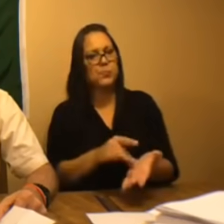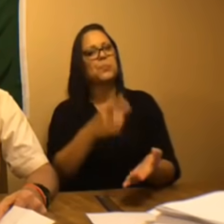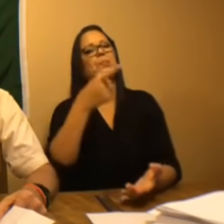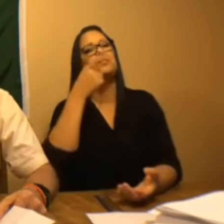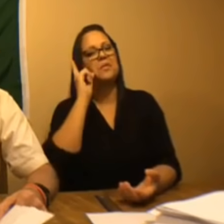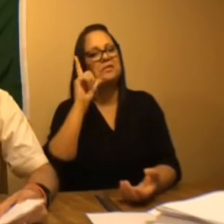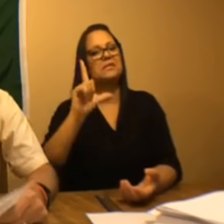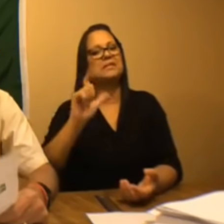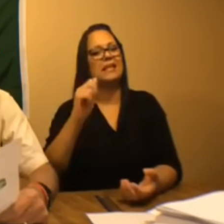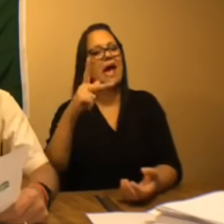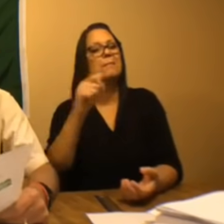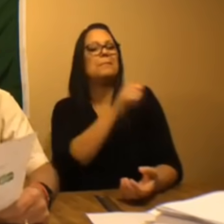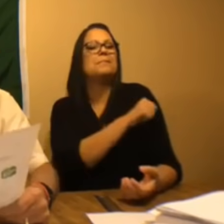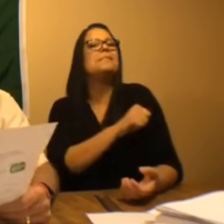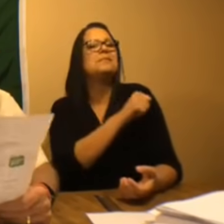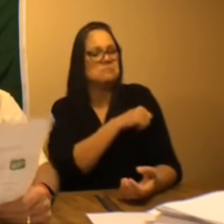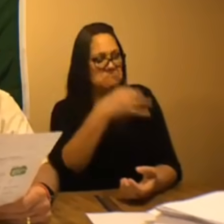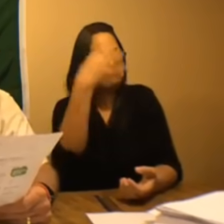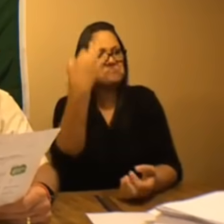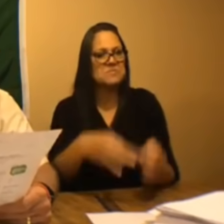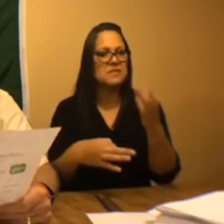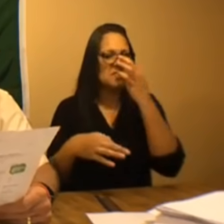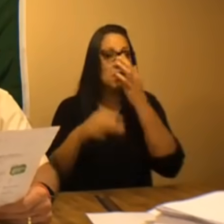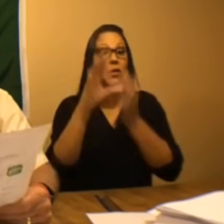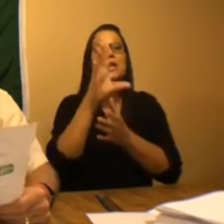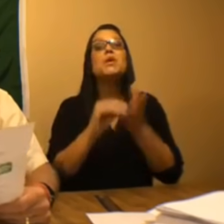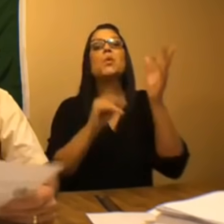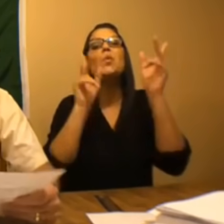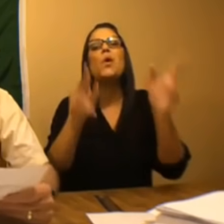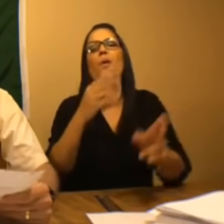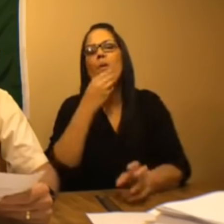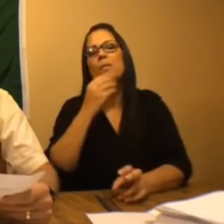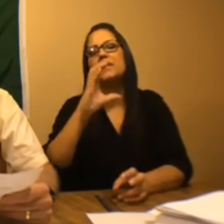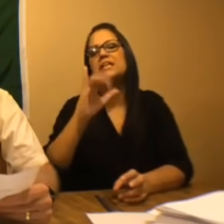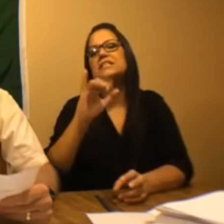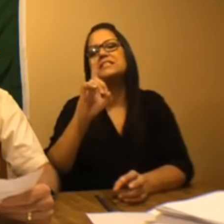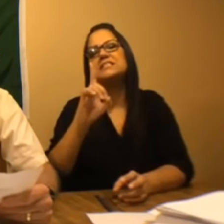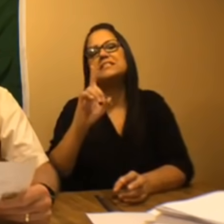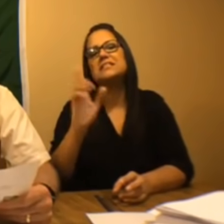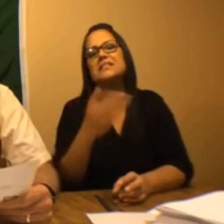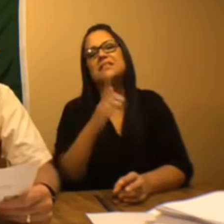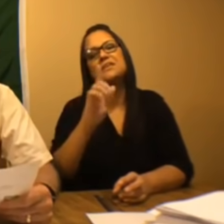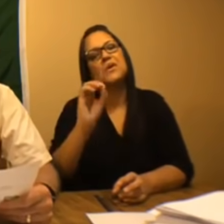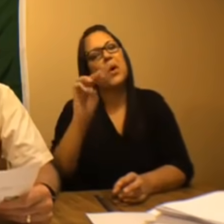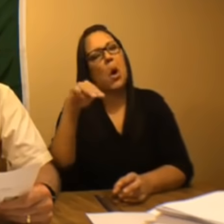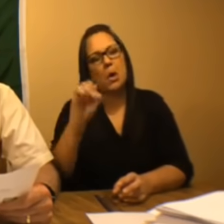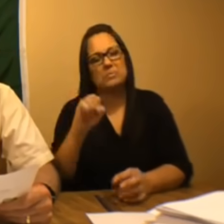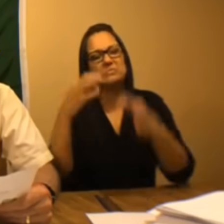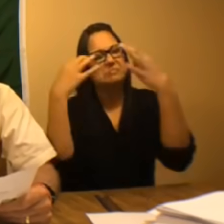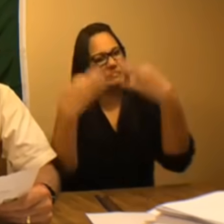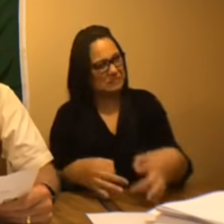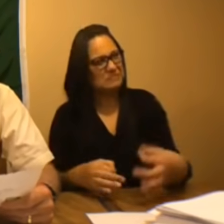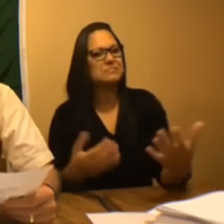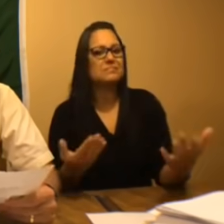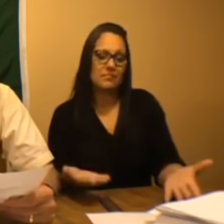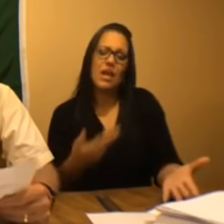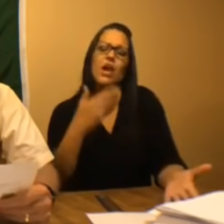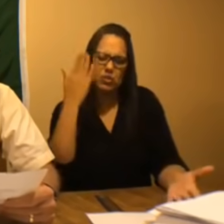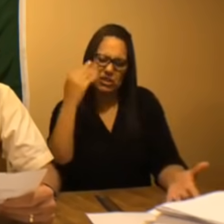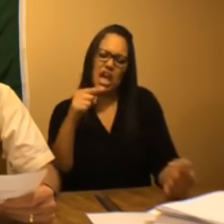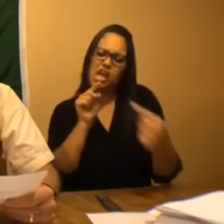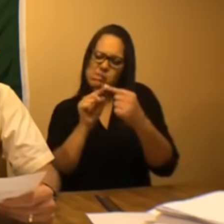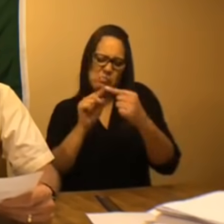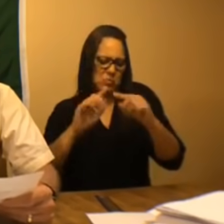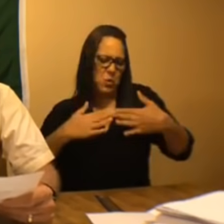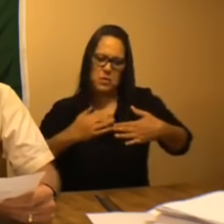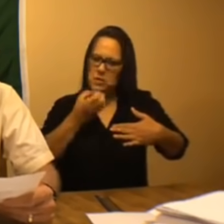ontem, né? Você foi na linha do Cid Gomes com toda certeza. Então são pessoas, logicamente, que não se afinam comigo, né? Não